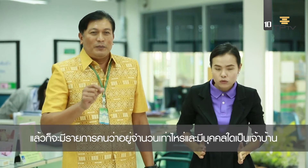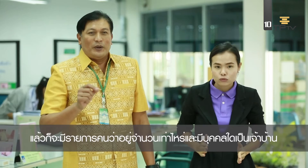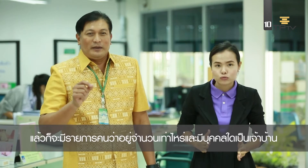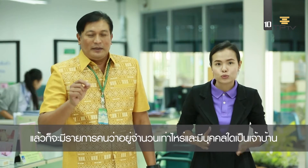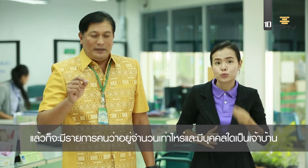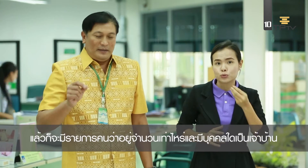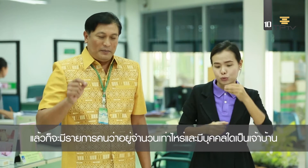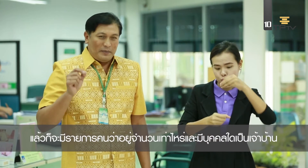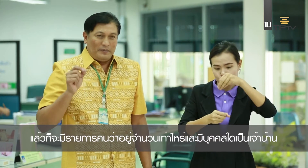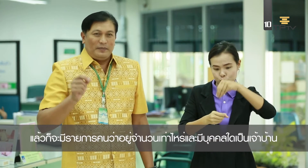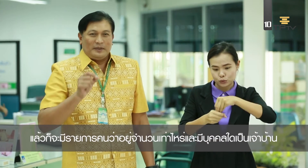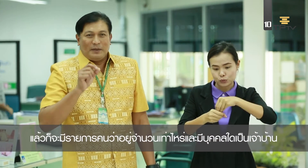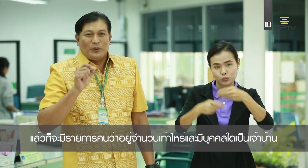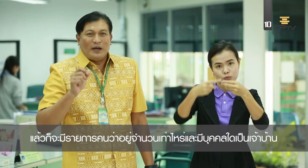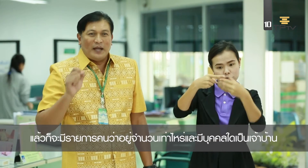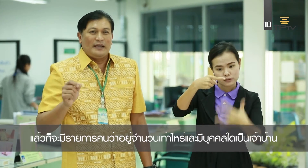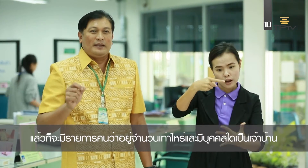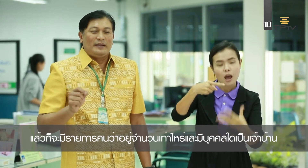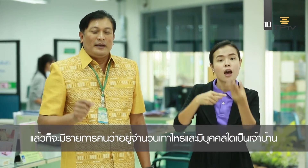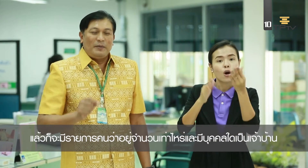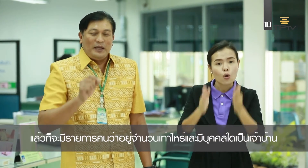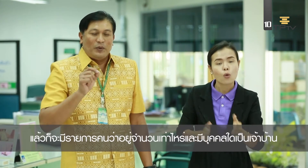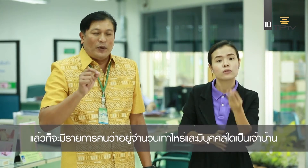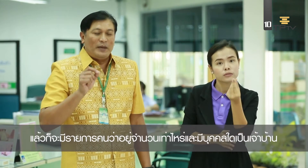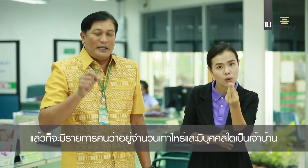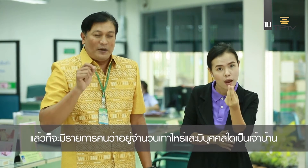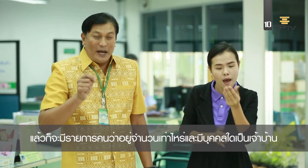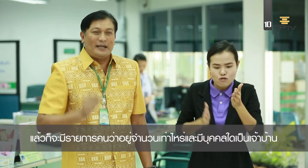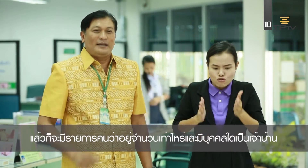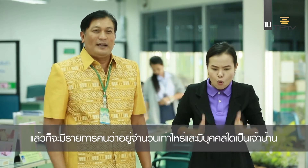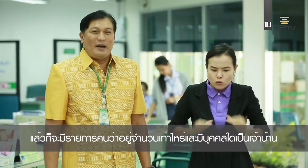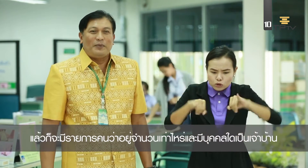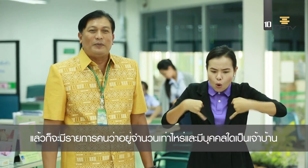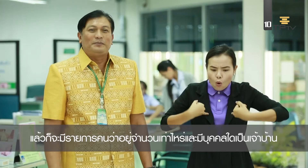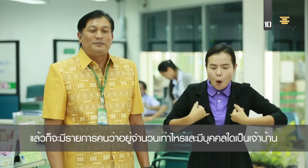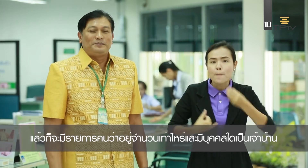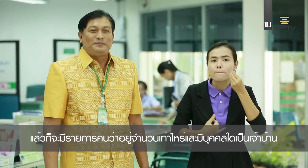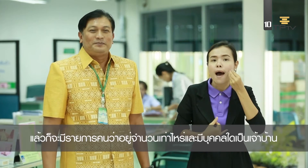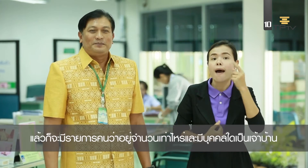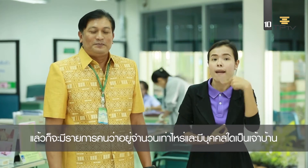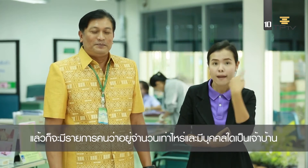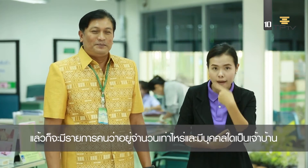อยู่จำนวนเท่าไหร่และมีบุคคลใดเป็นเจ้าบ้านครับผม